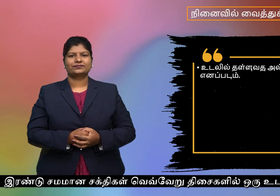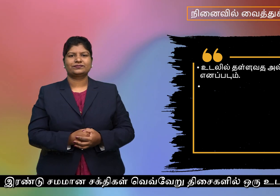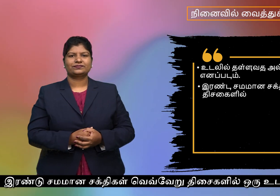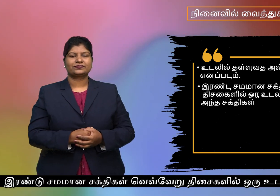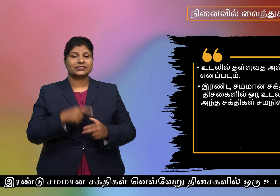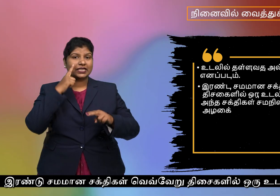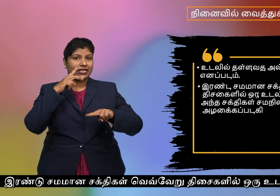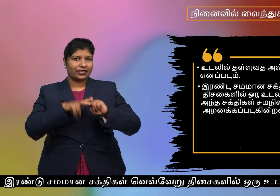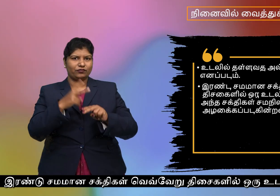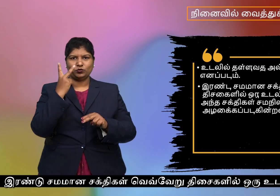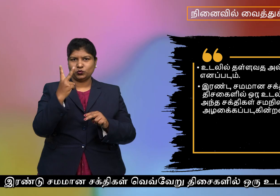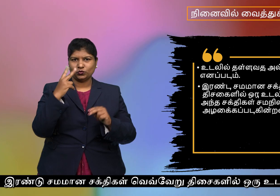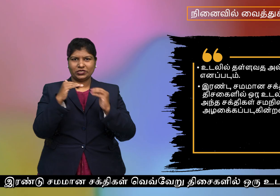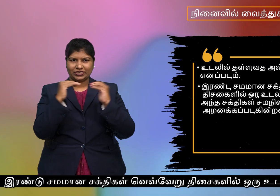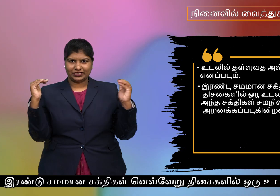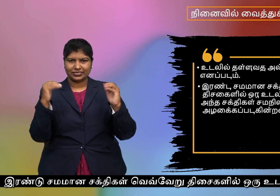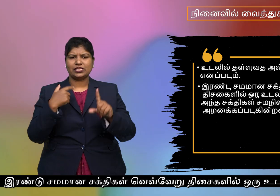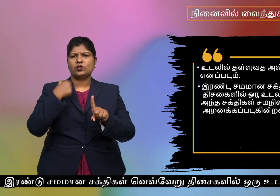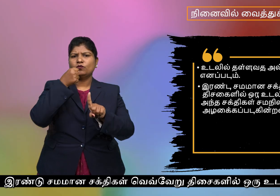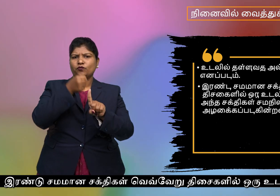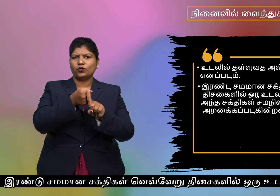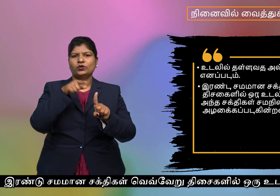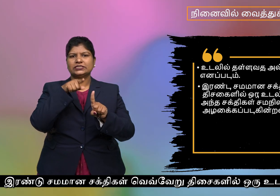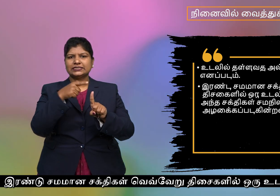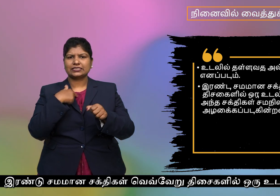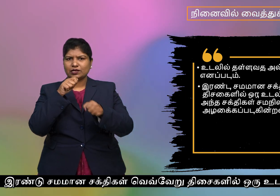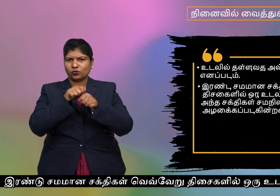இரண்டு சமமான விசைகள் வெவ்வேறு திசைகளில் ஒரு உடலியல் செயல்பாட்டால்